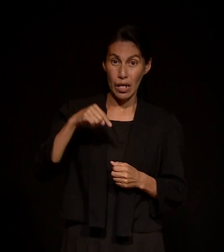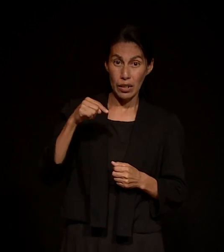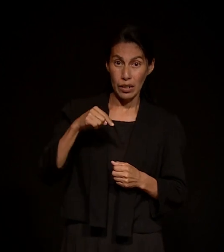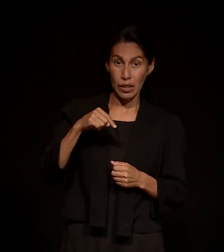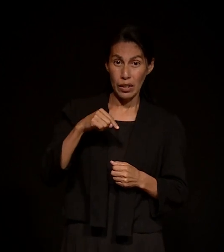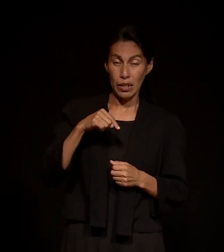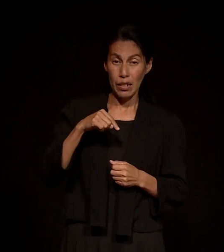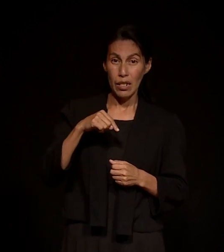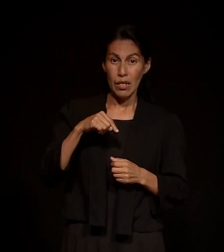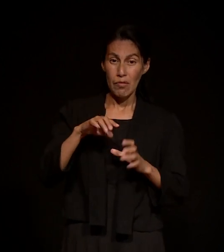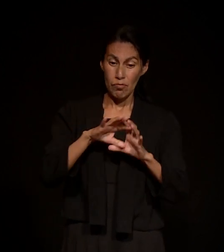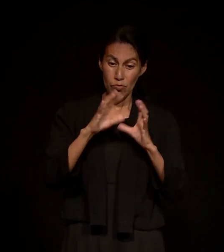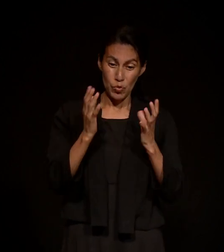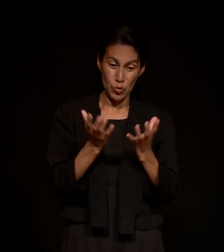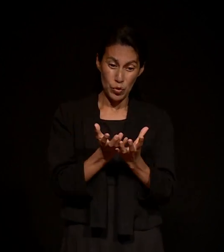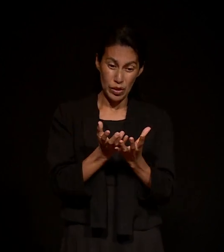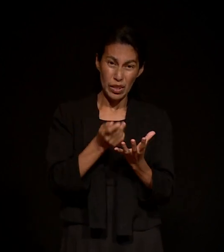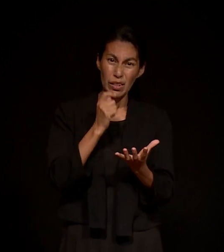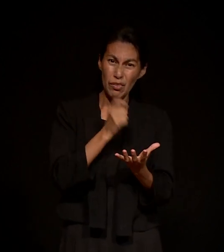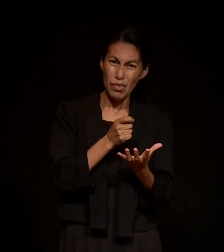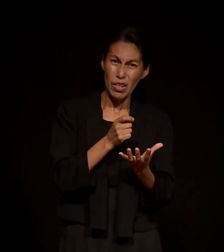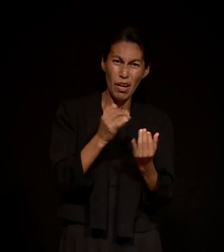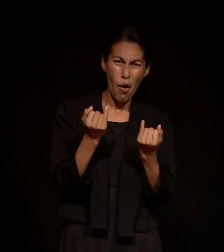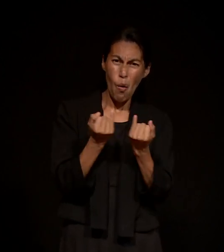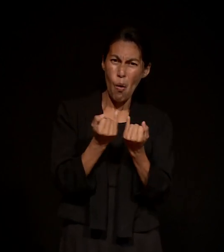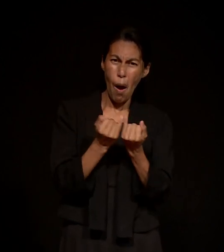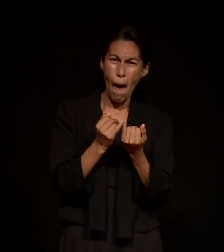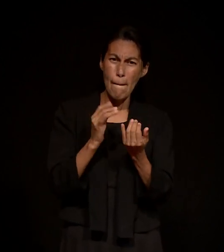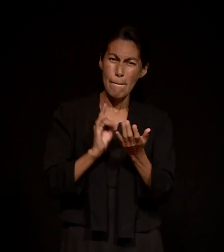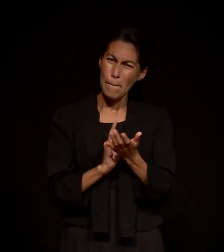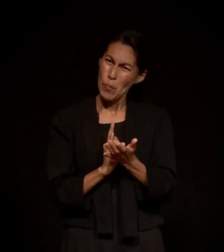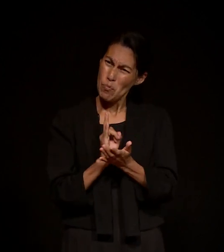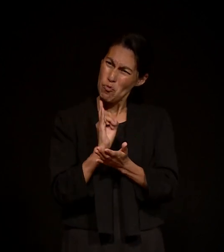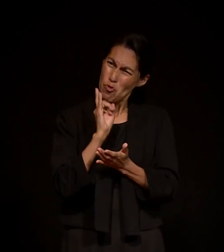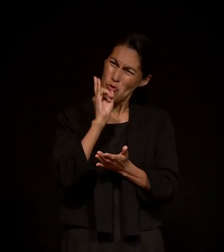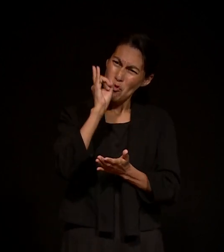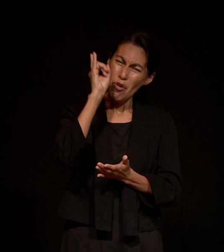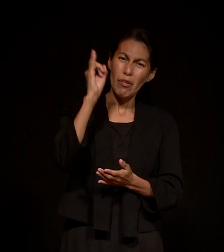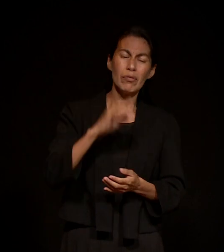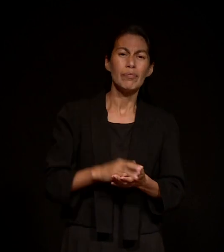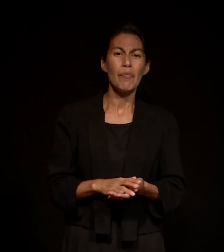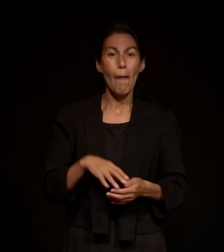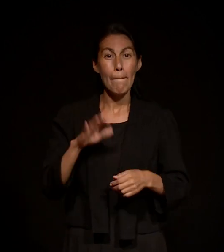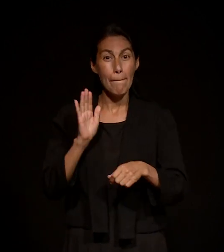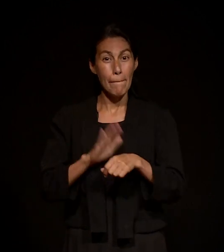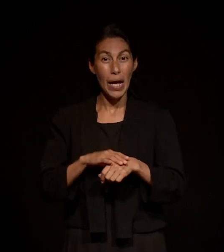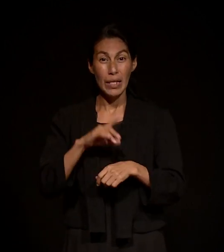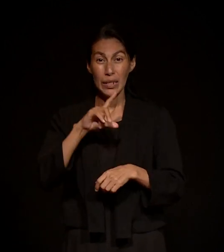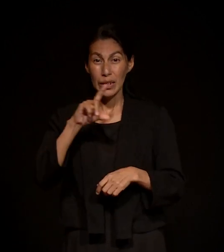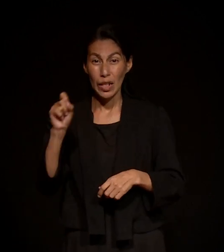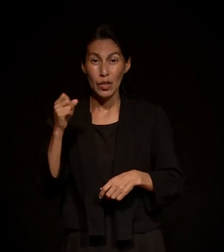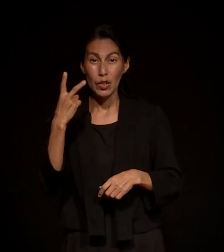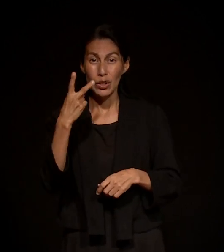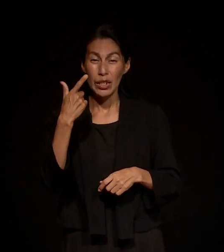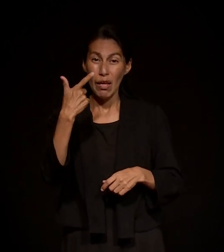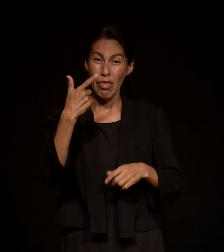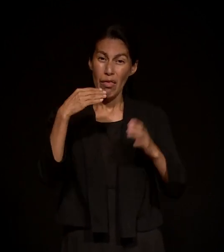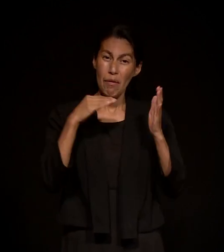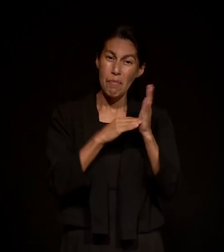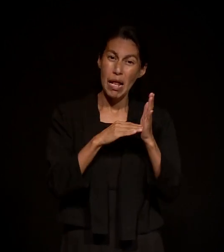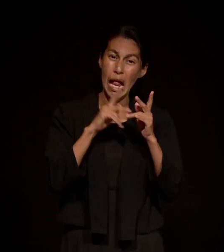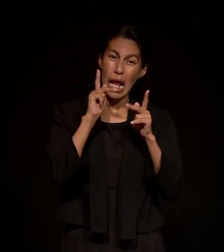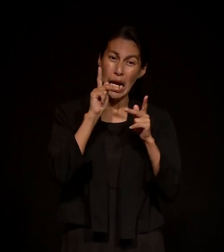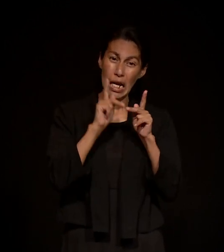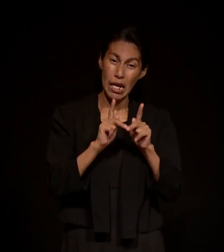nave espacial que llamamos Tierra a una velocidad de más de 107.000 kilómetros